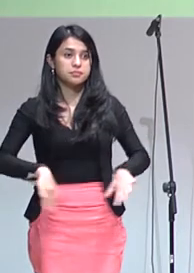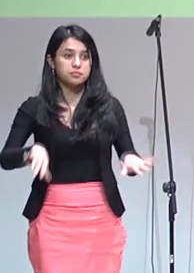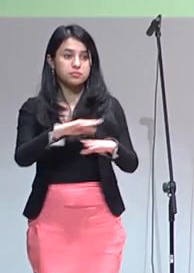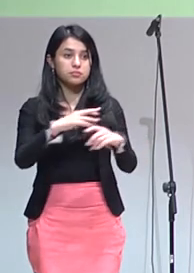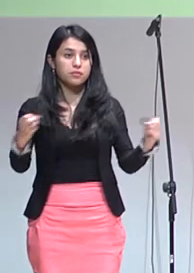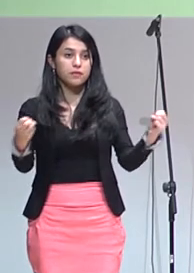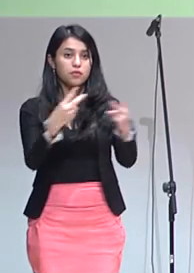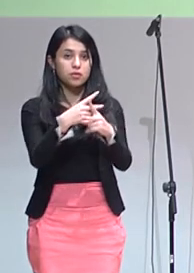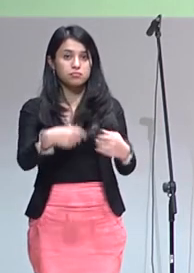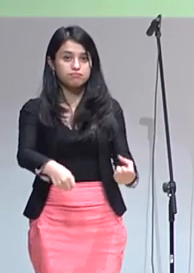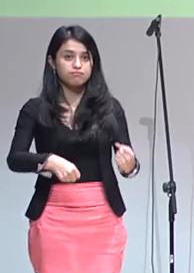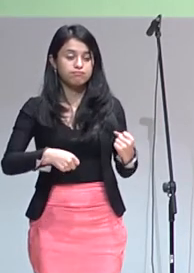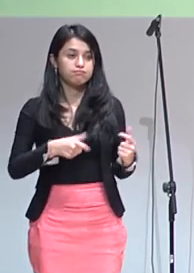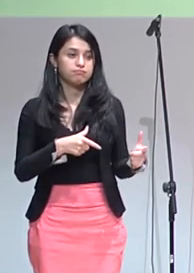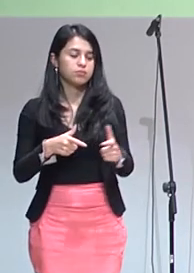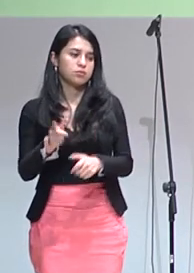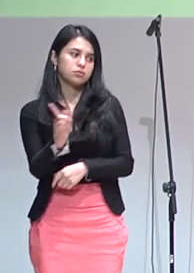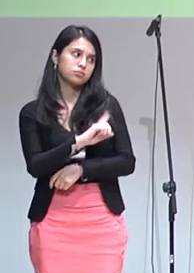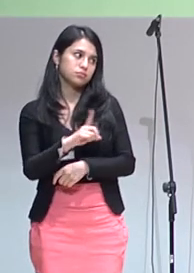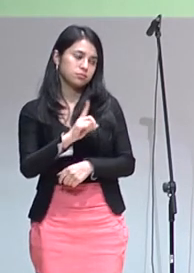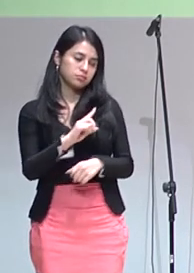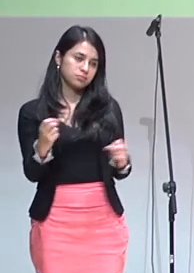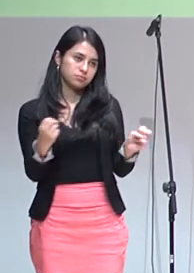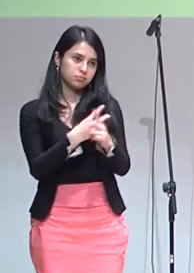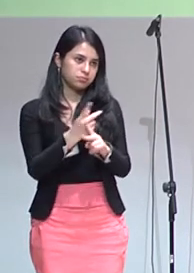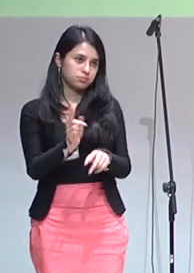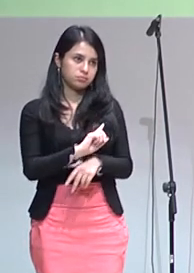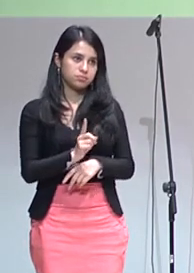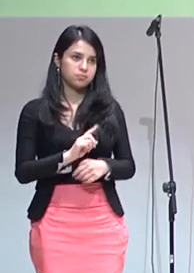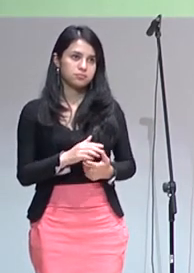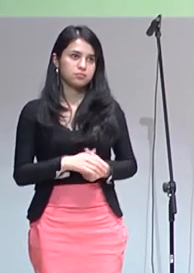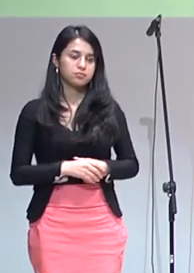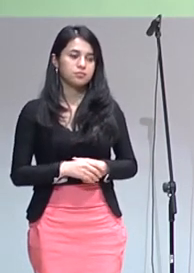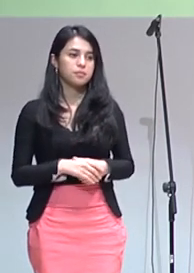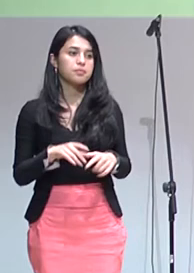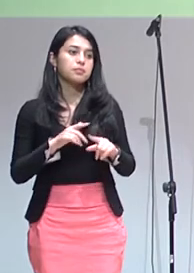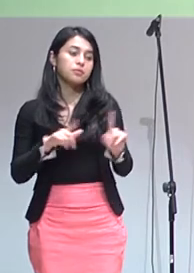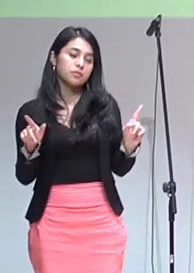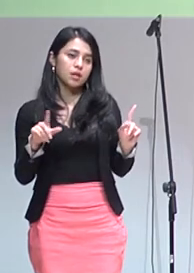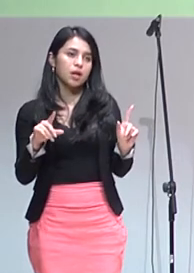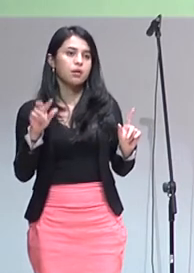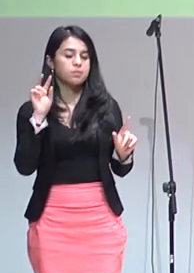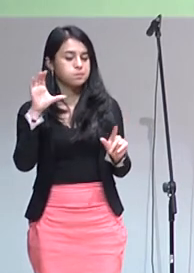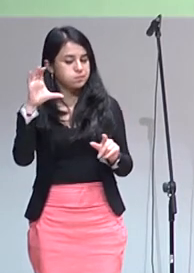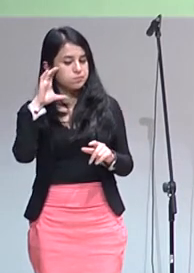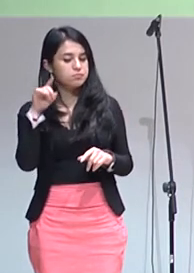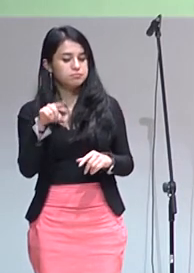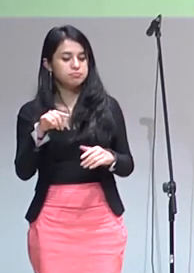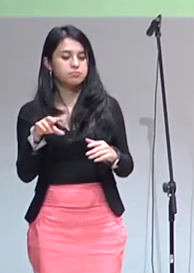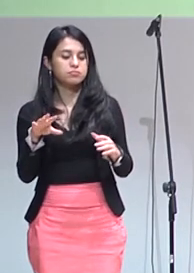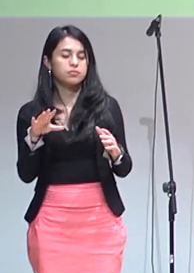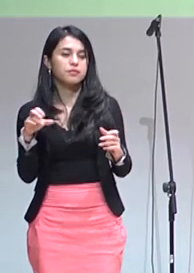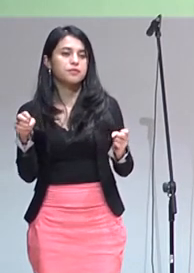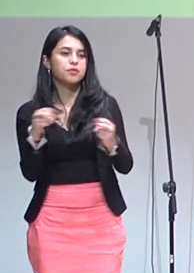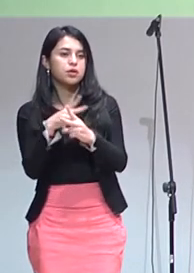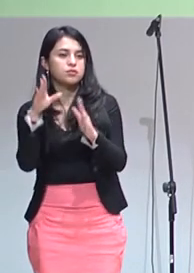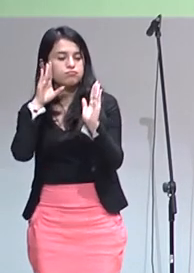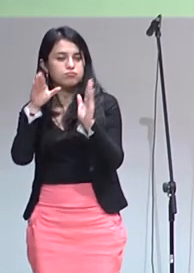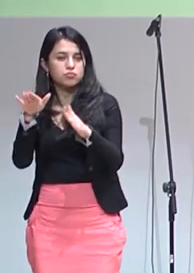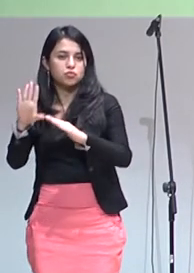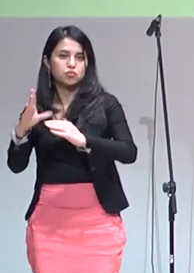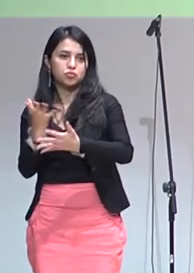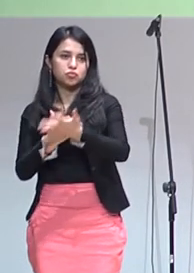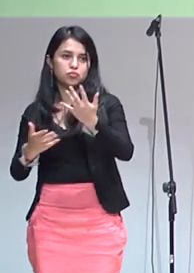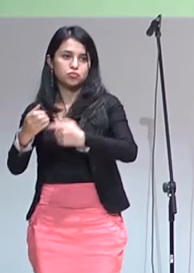violencia armada, no es un territorio de violencia armada, pero sí es un territorio donde se genera otro tipo de violencia, y digo que es una violencia social,